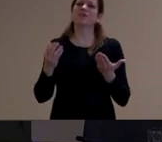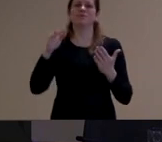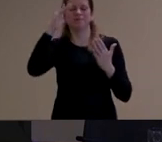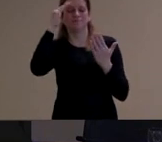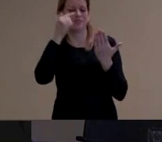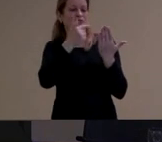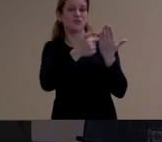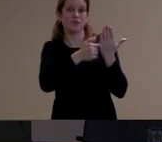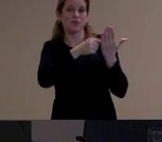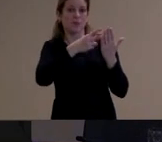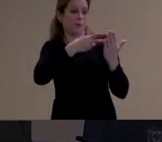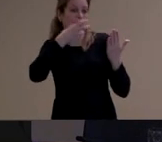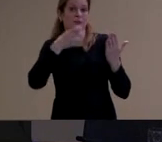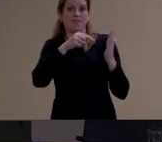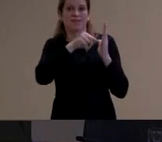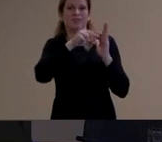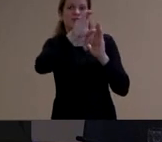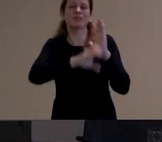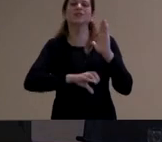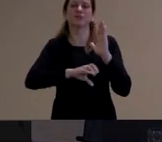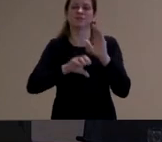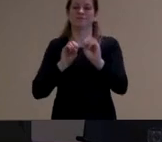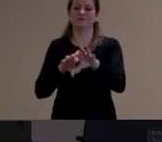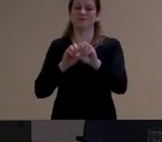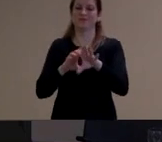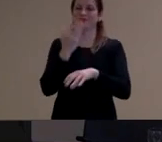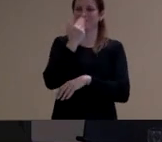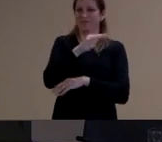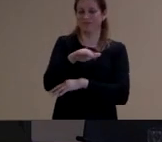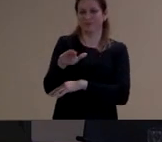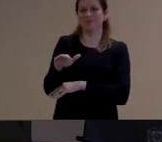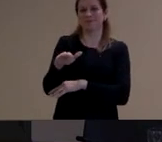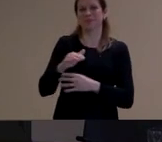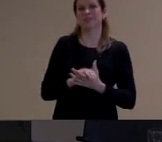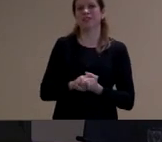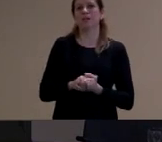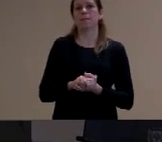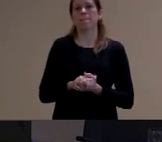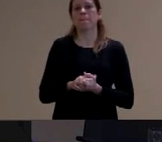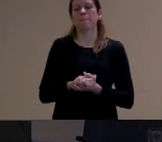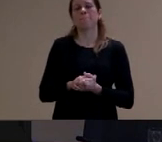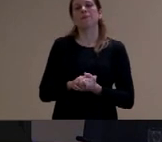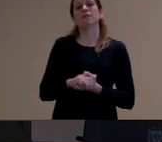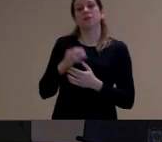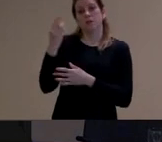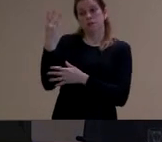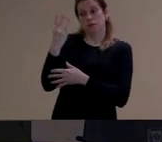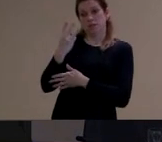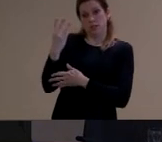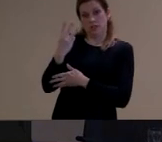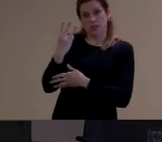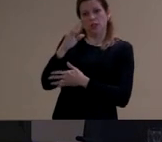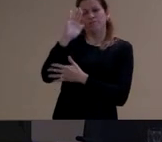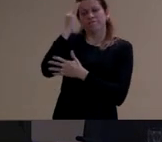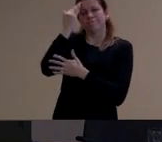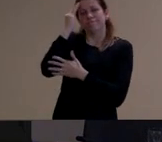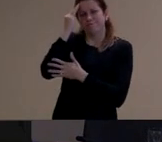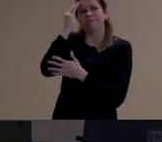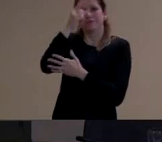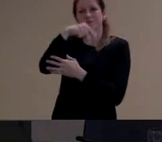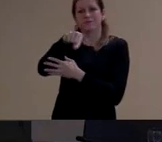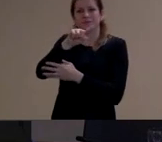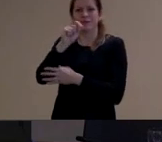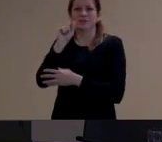nos no currículo né da educação infantil da rede uma terceira aproximar e